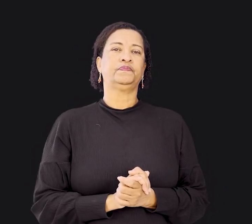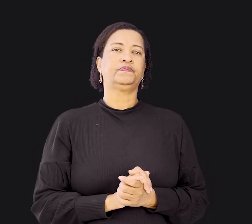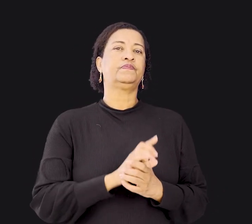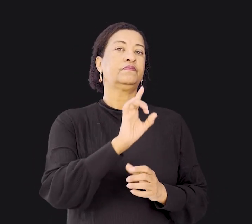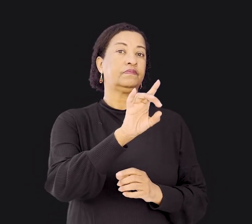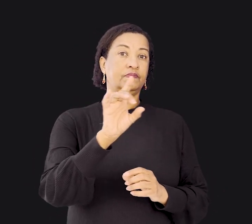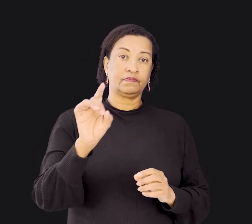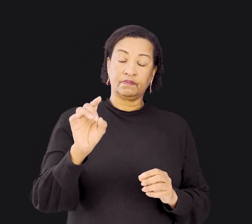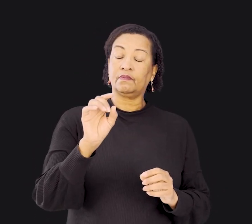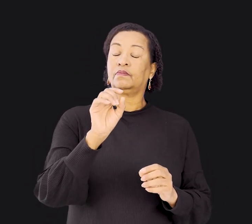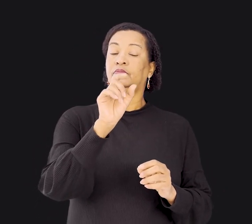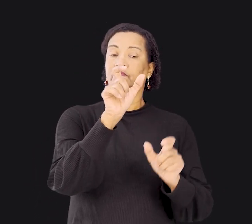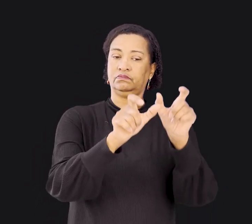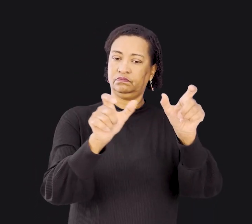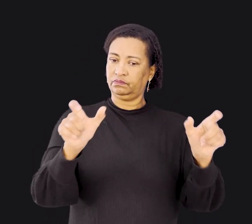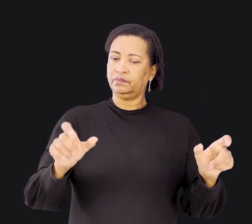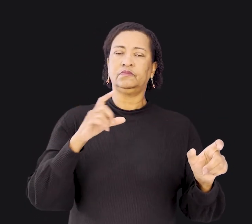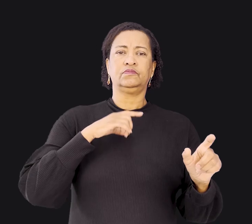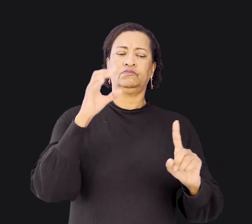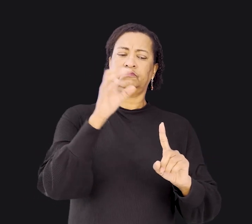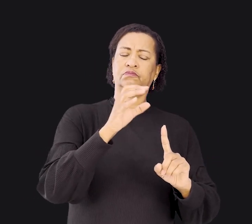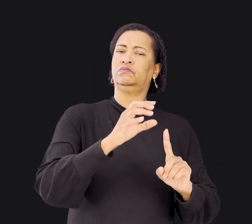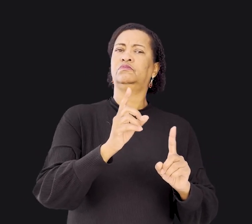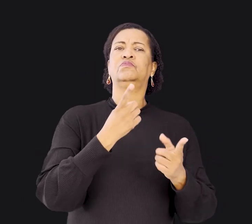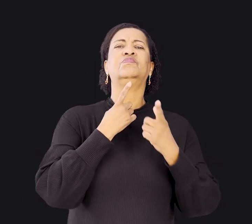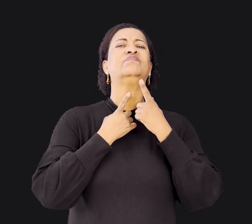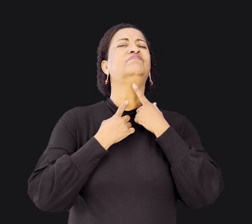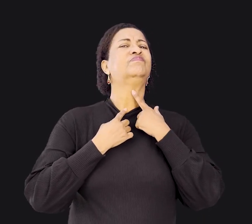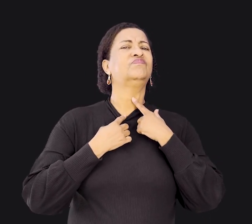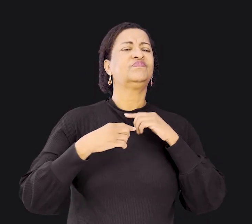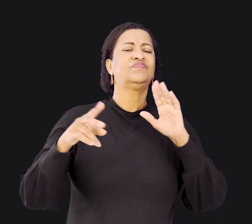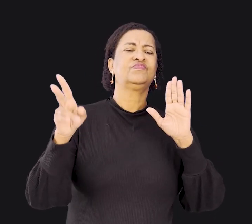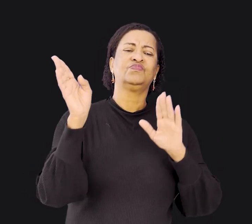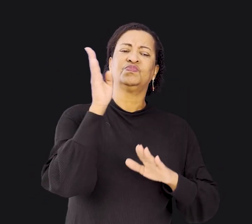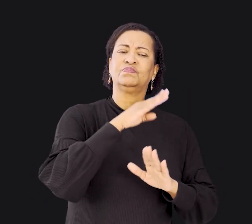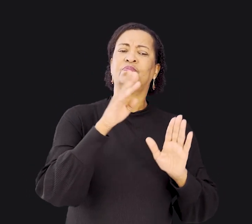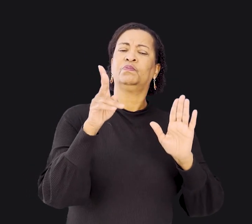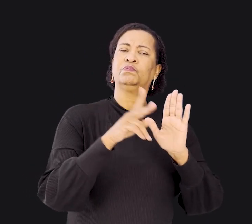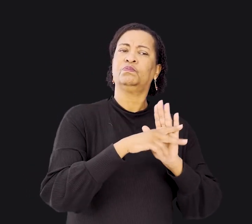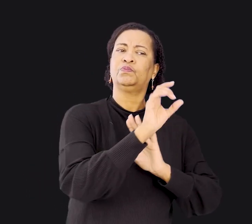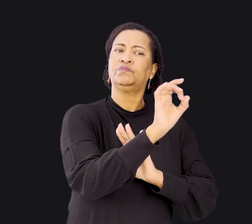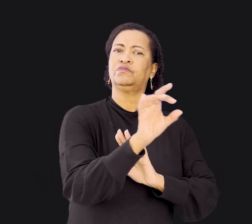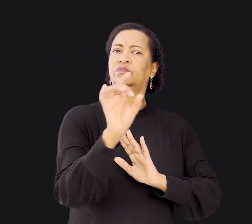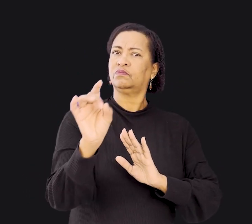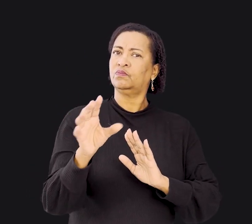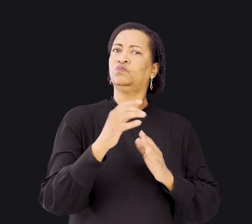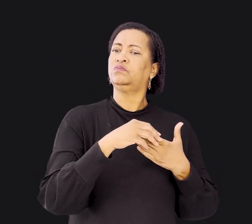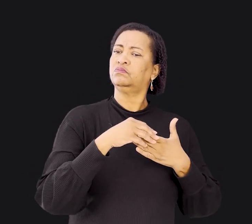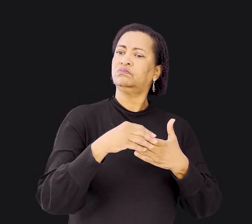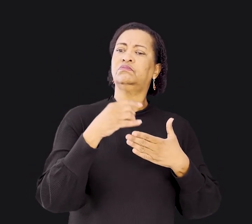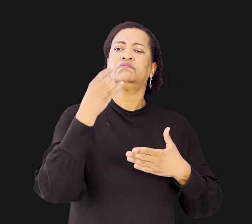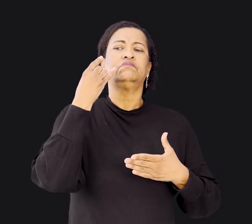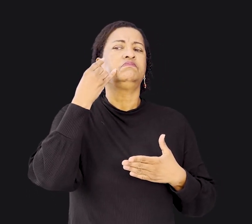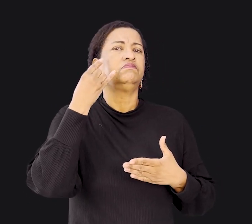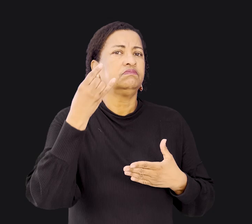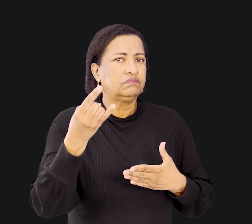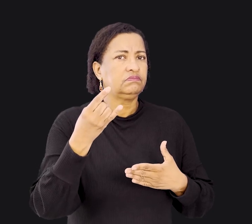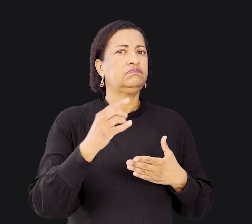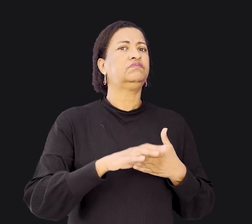um, porém, é tentado pelo próprio mau desejo, sendo por este arrastado e seduzido. Então esse desejo,